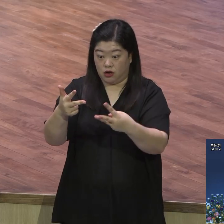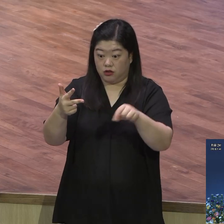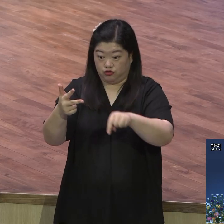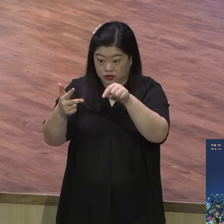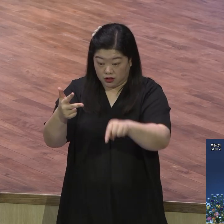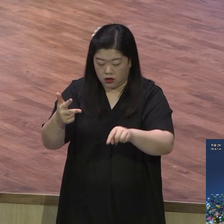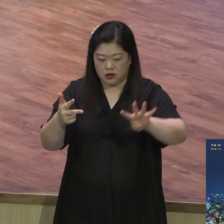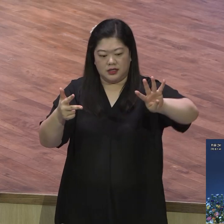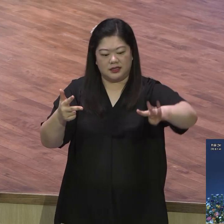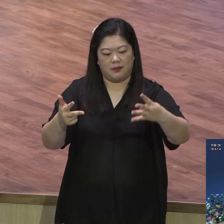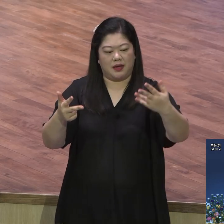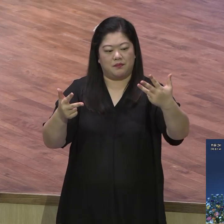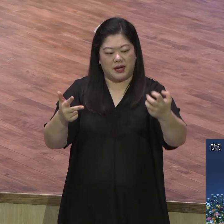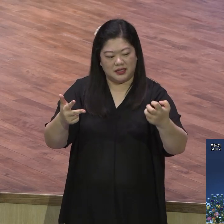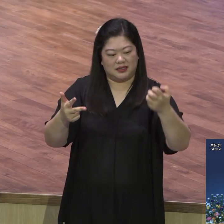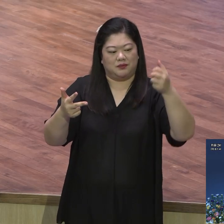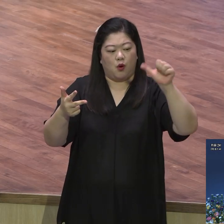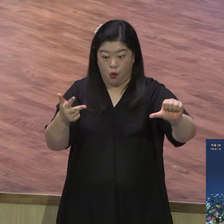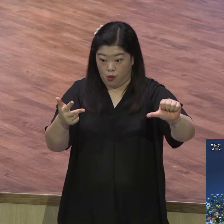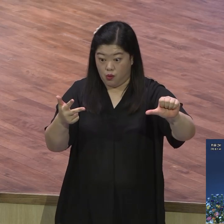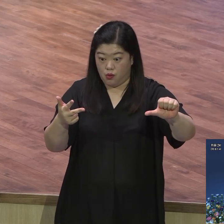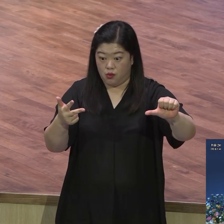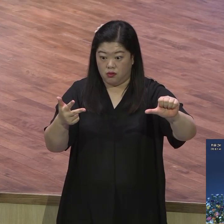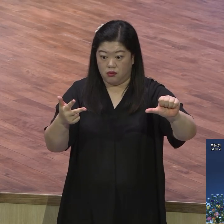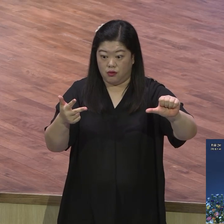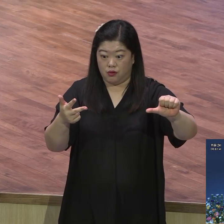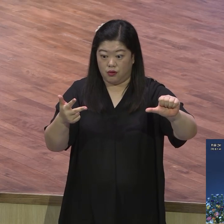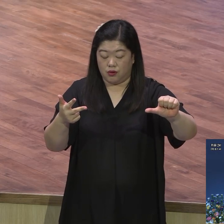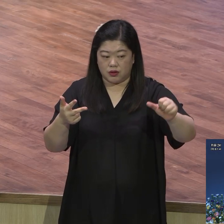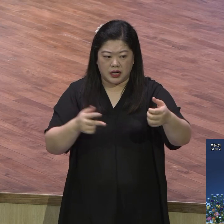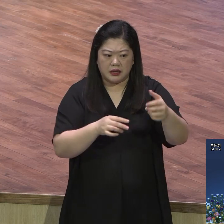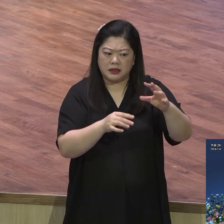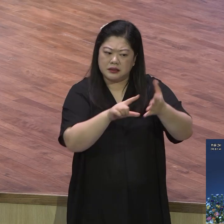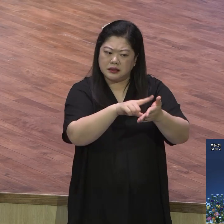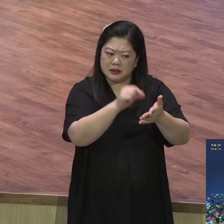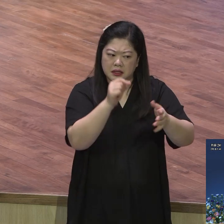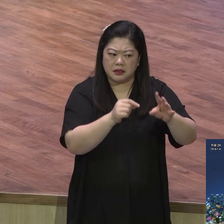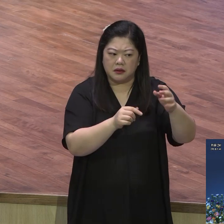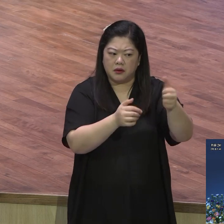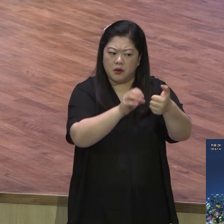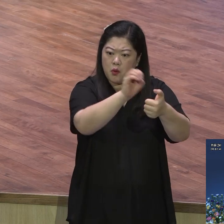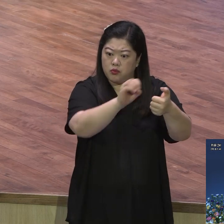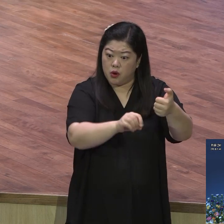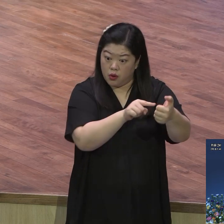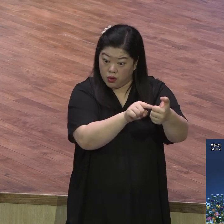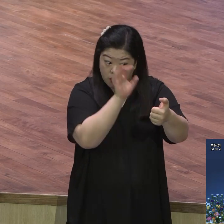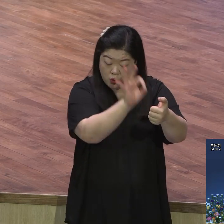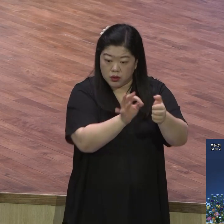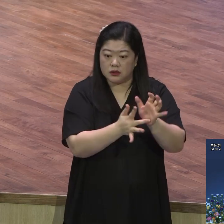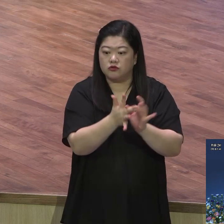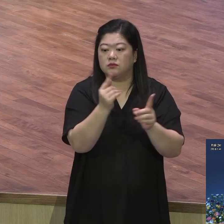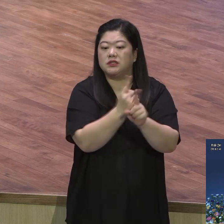485구절이 예수님의 치유 사역을 그렇게 다루고 있다.